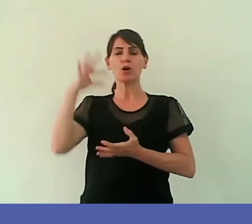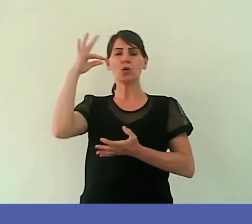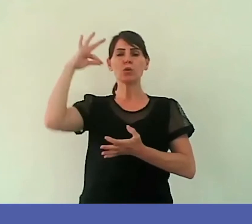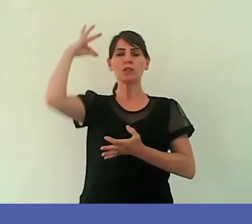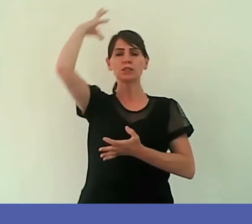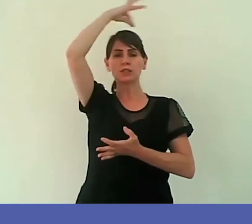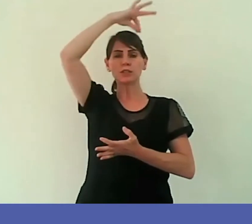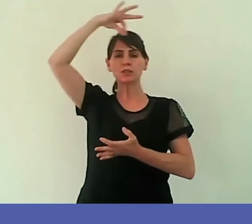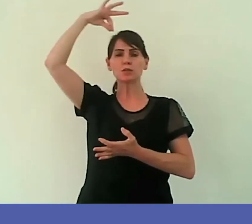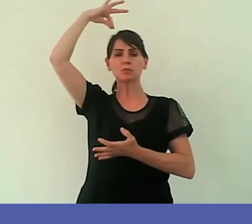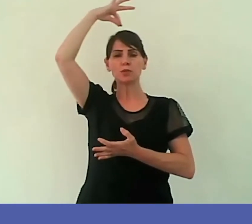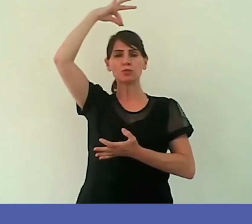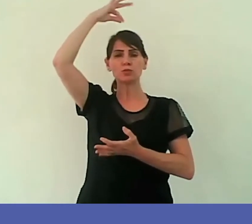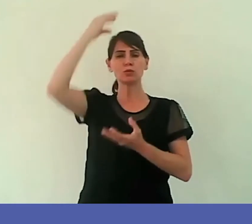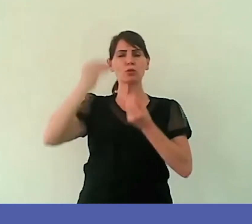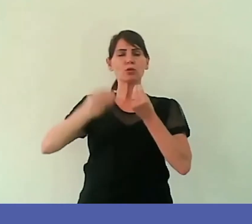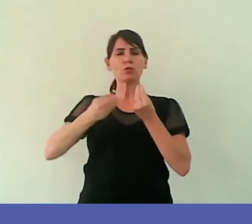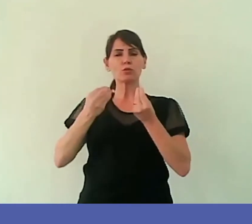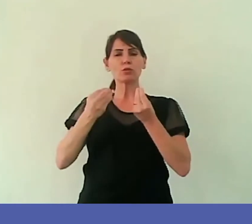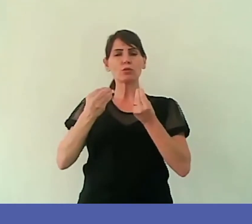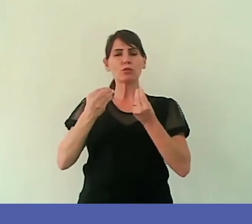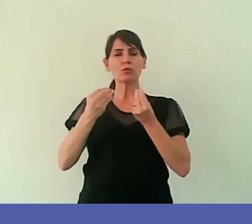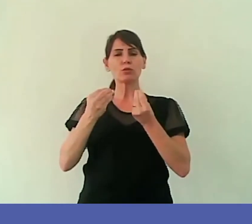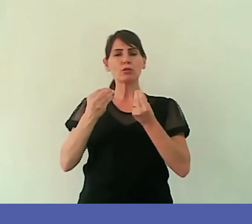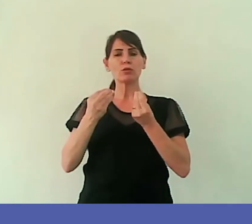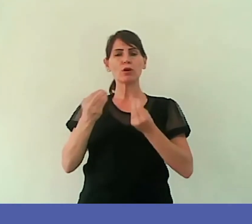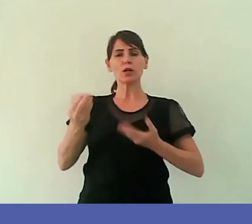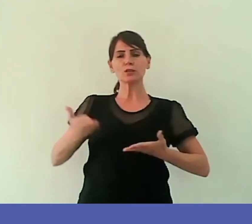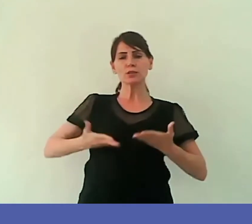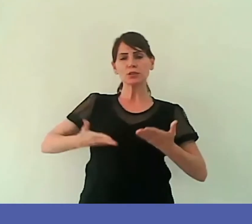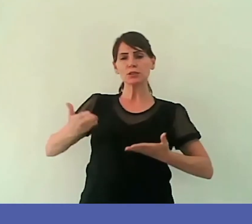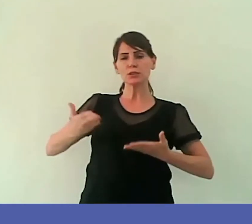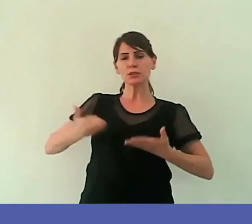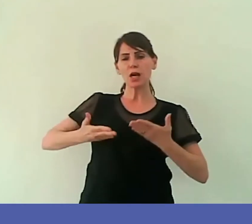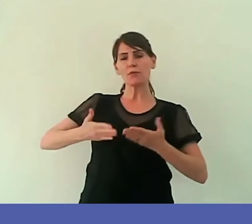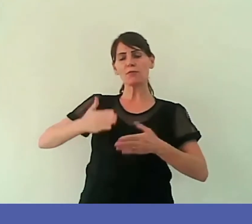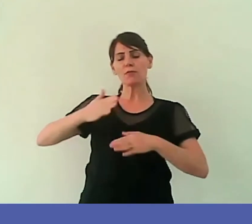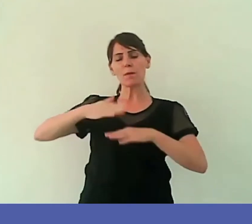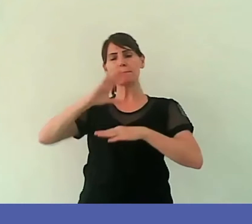prefigurado pelo servo mais velho da casa. Então está aqui, ó,